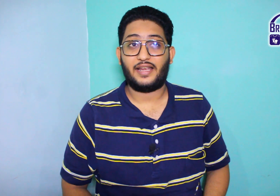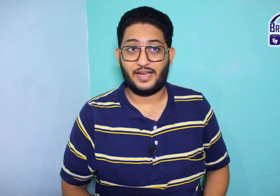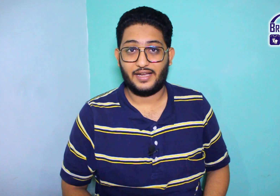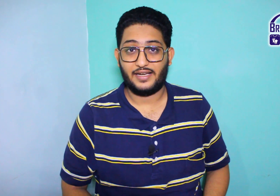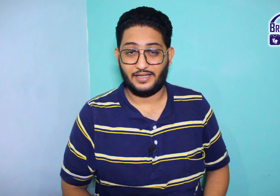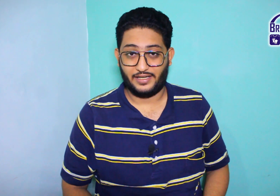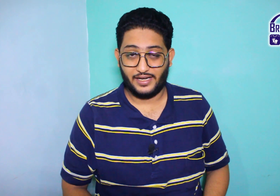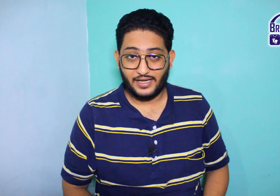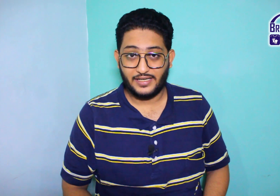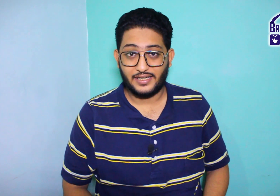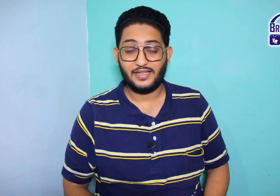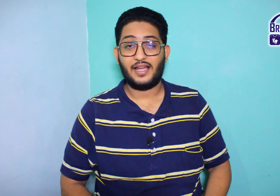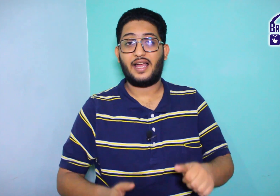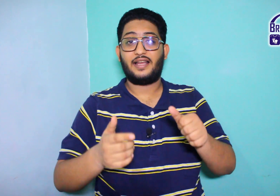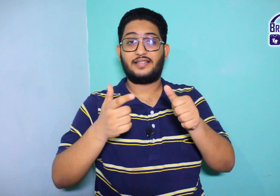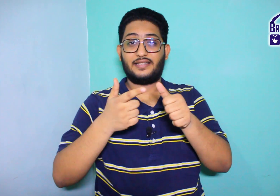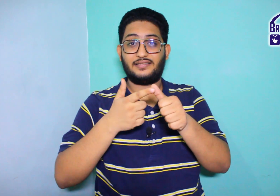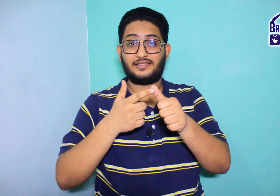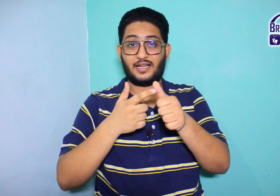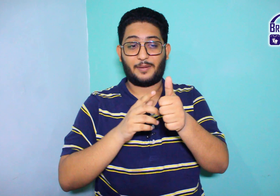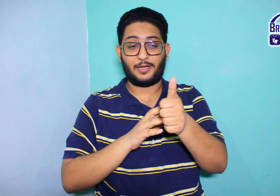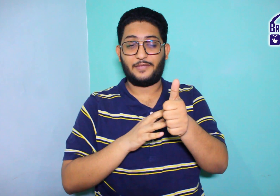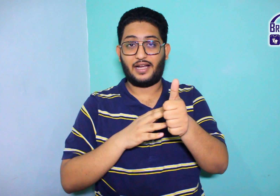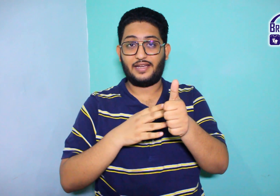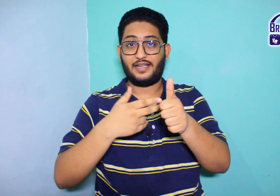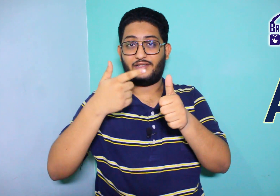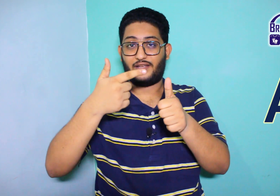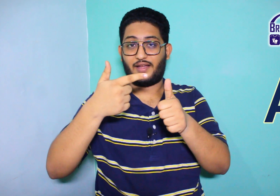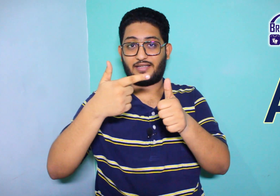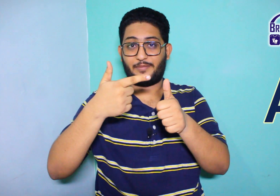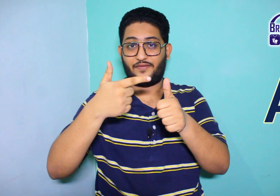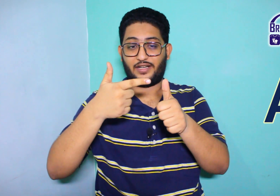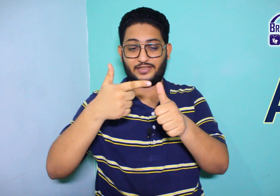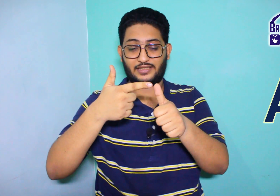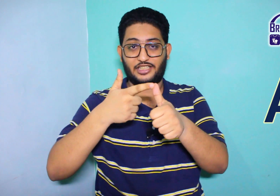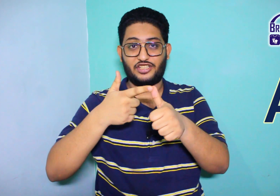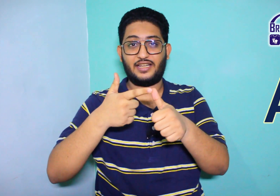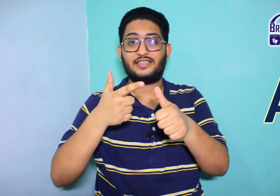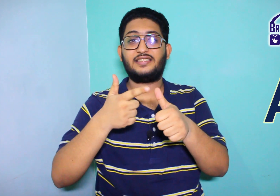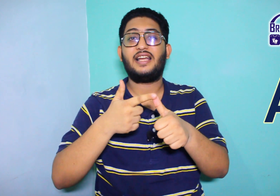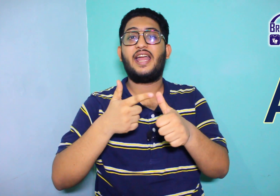ए। लेटर ए के लिए इस तरह आप थंब दिखाएंगे, सामने मेरी फिंगर से इस तरह टच करेंगे। दिस इज